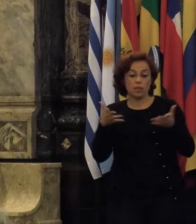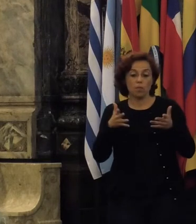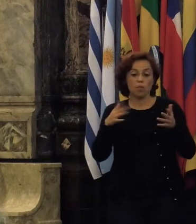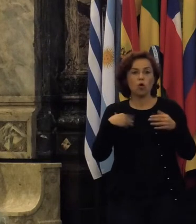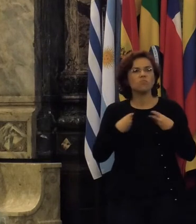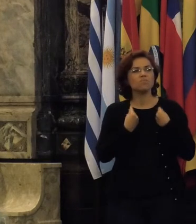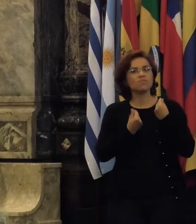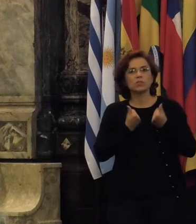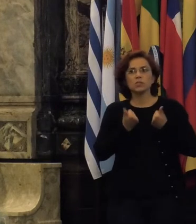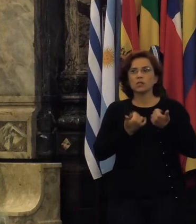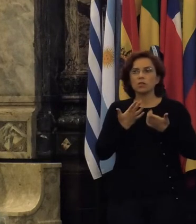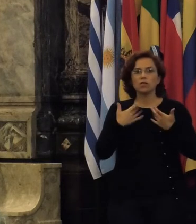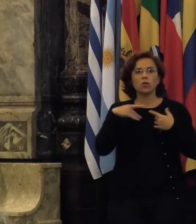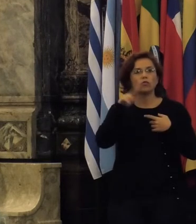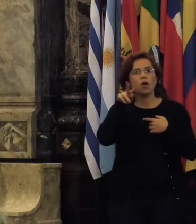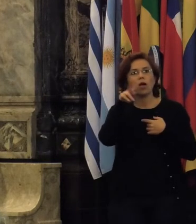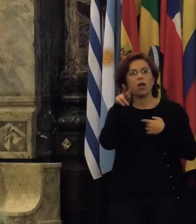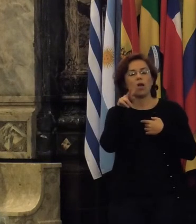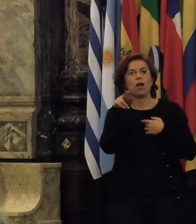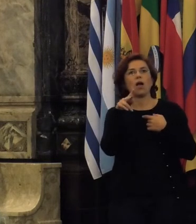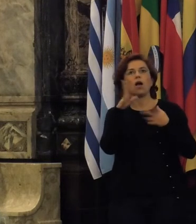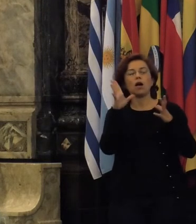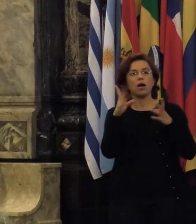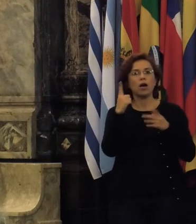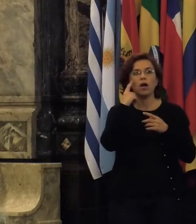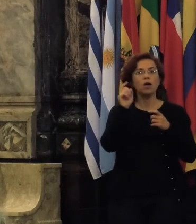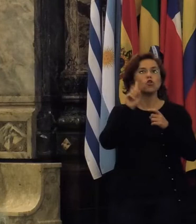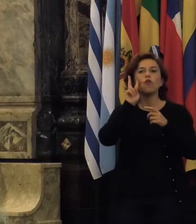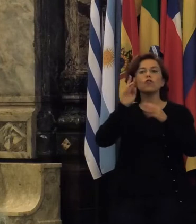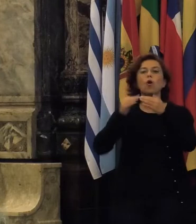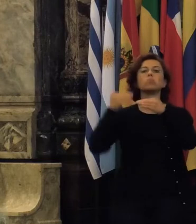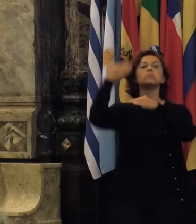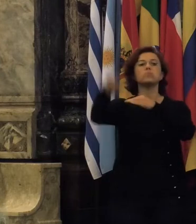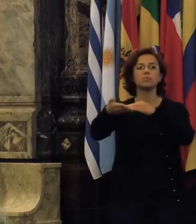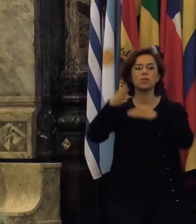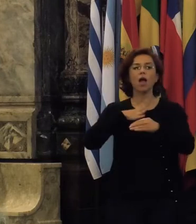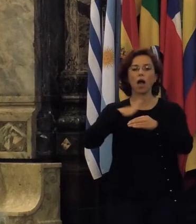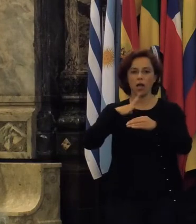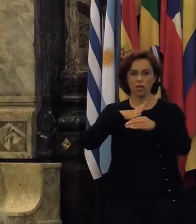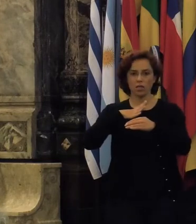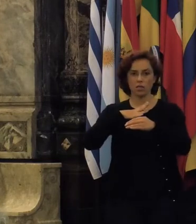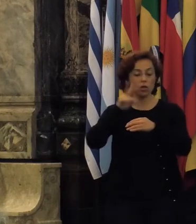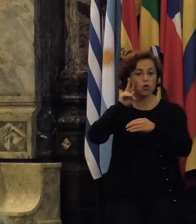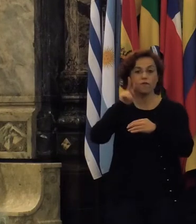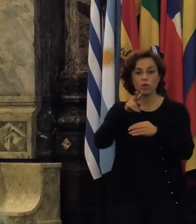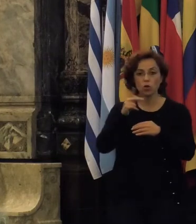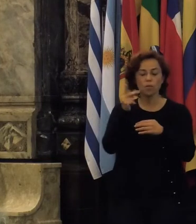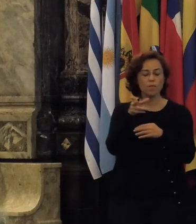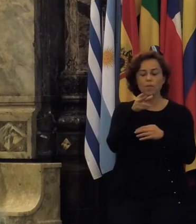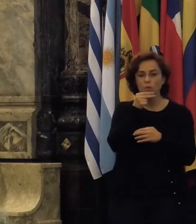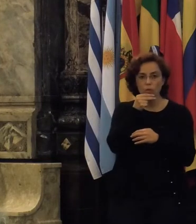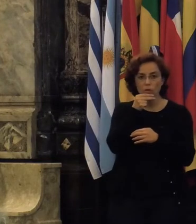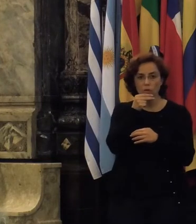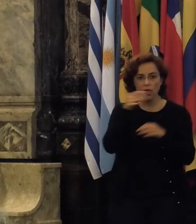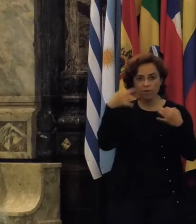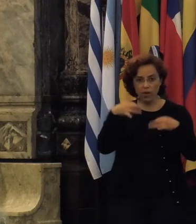de quedar encandilados con ciertas luces y no ver aquello que está a la vista y que hace